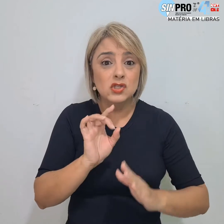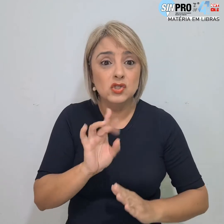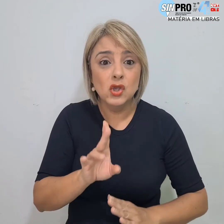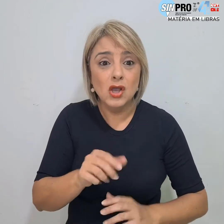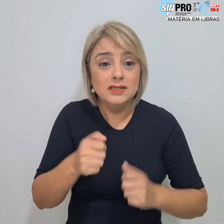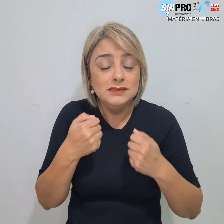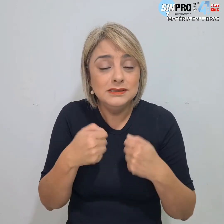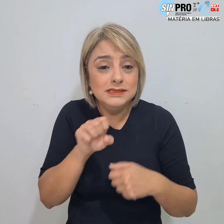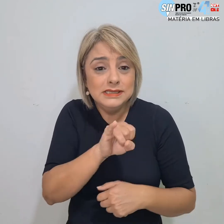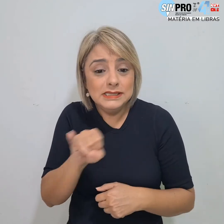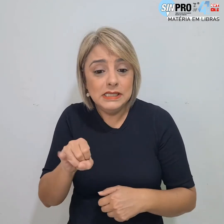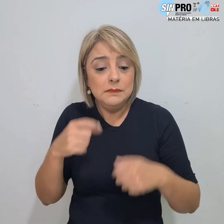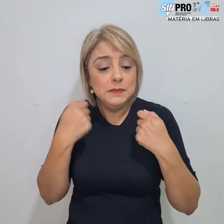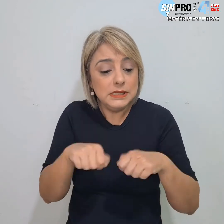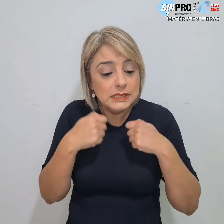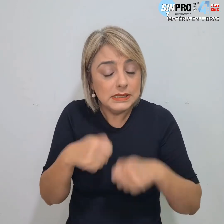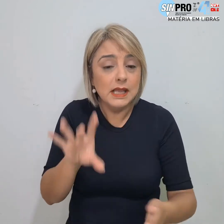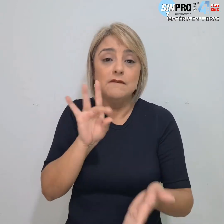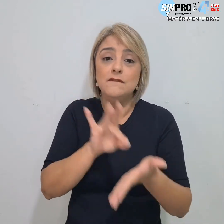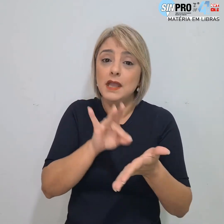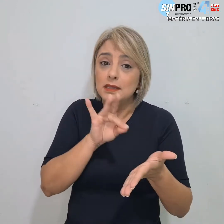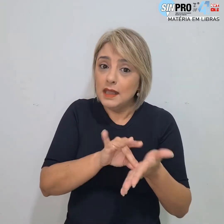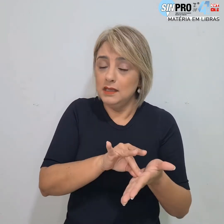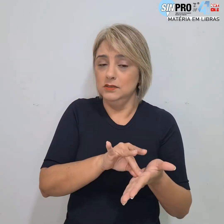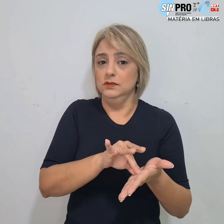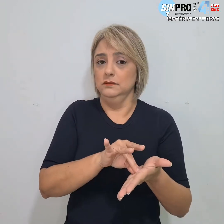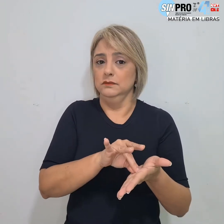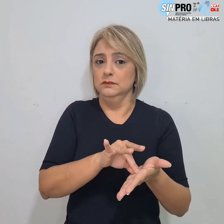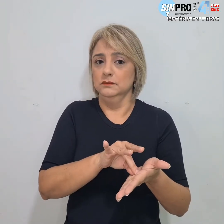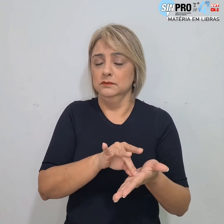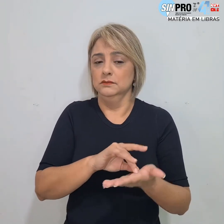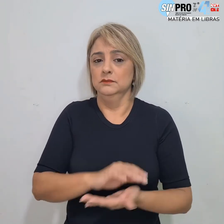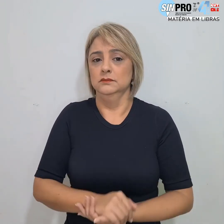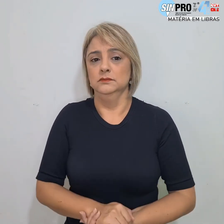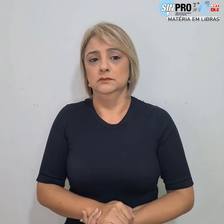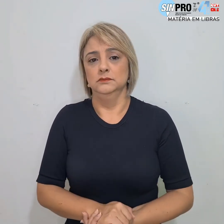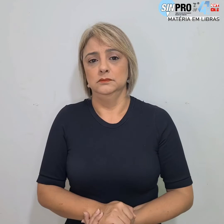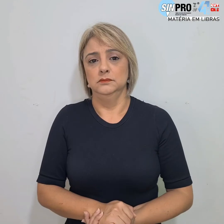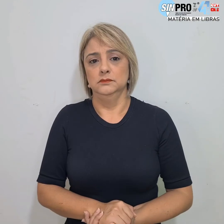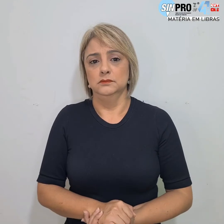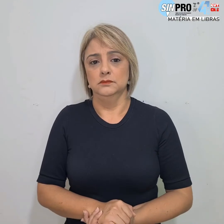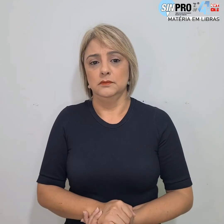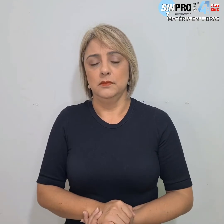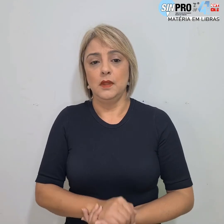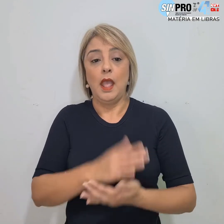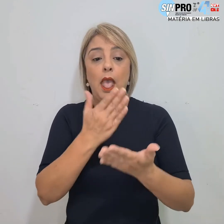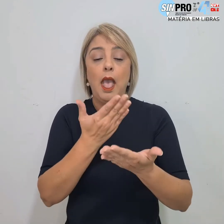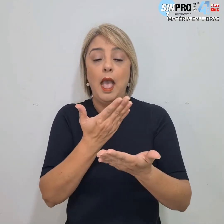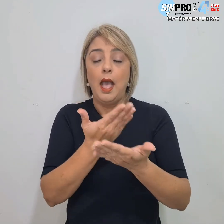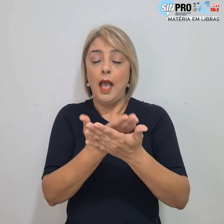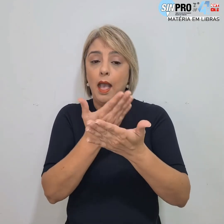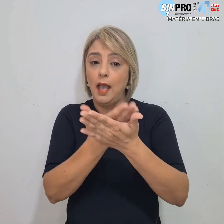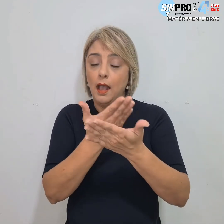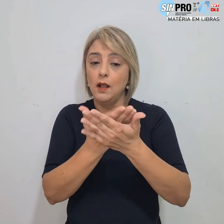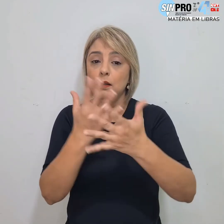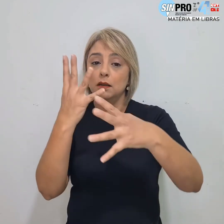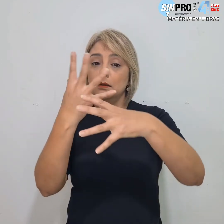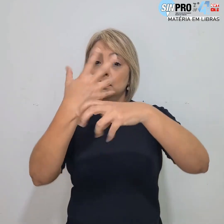for extremamente necessário, observa. aulas remotas e exclusão